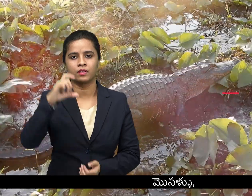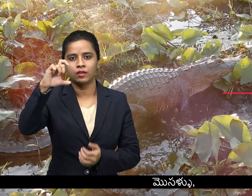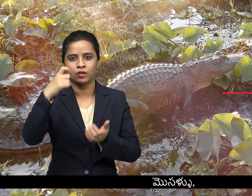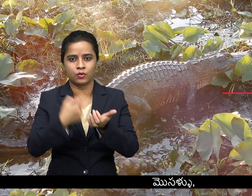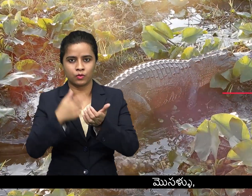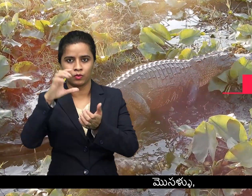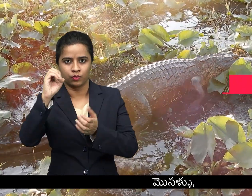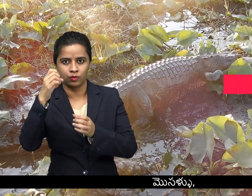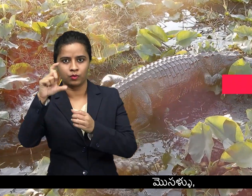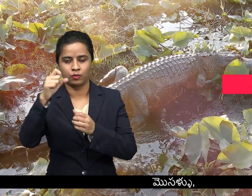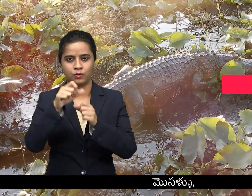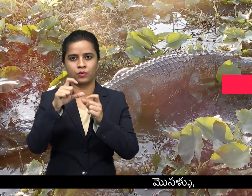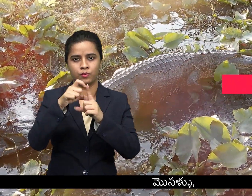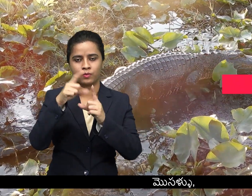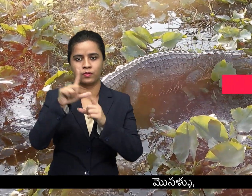మొసళ్ళు,